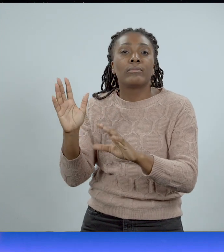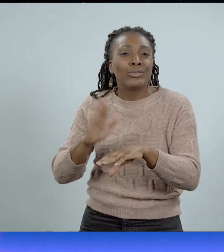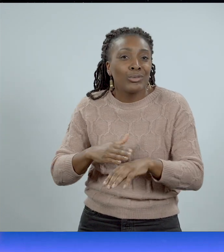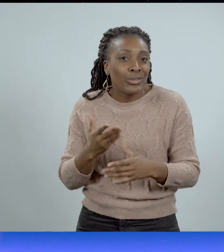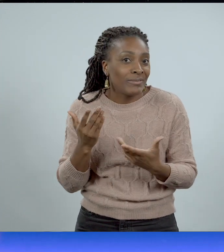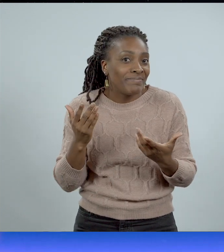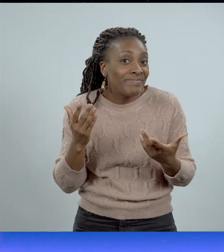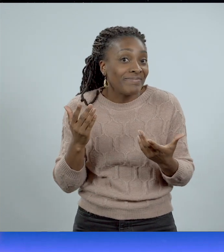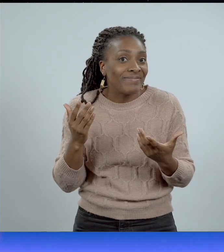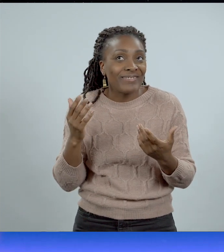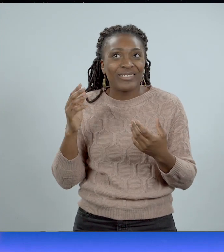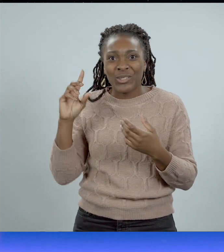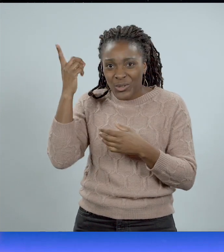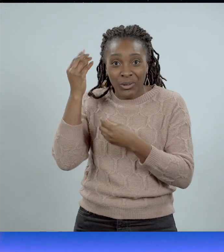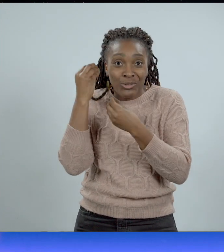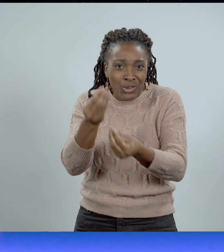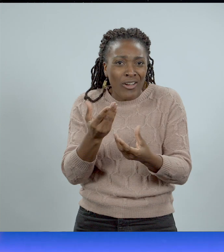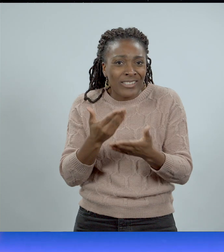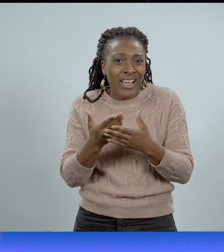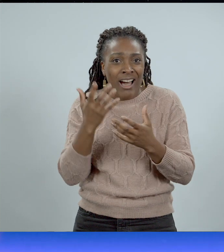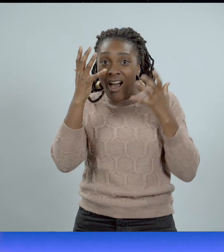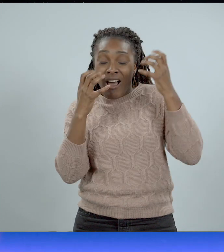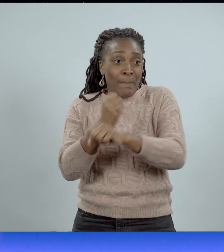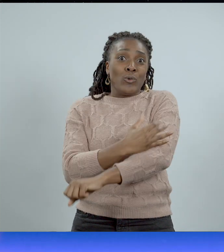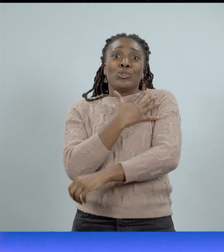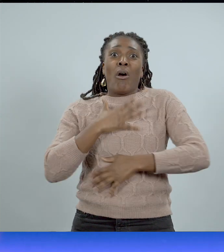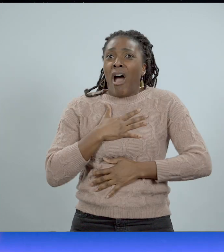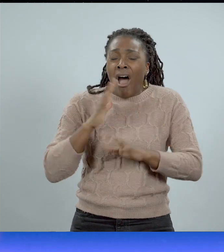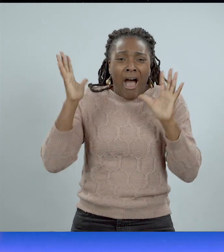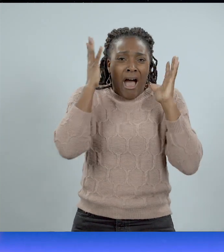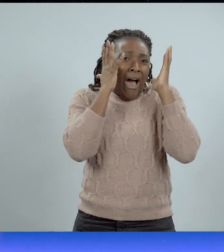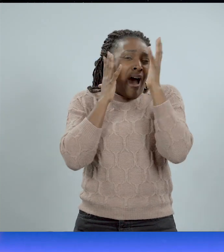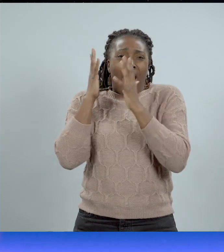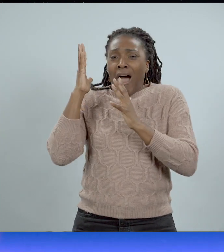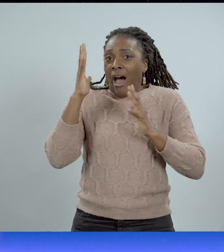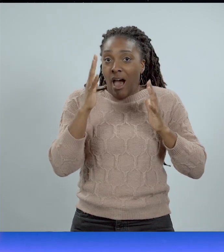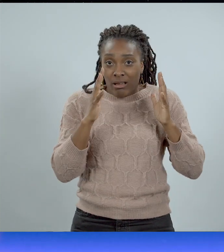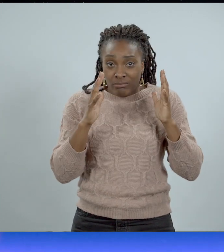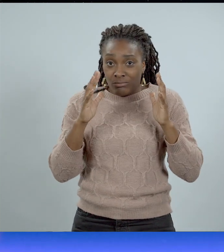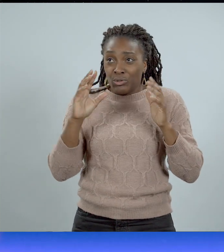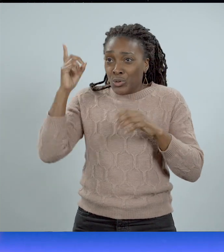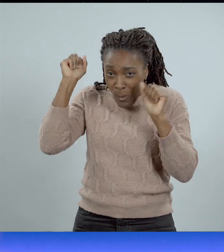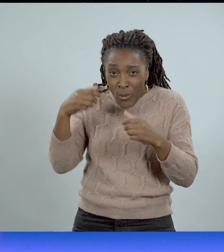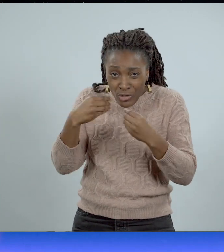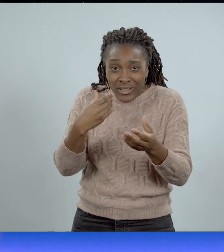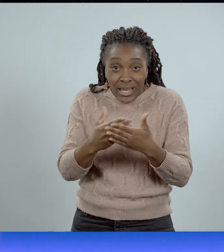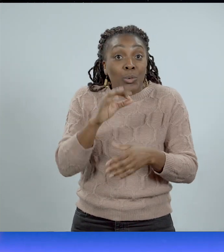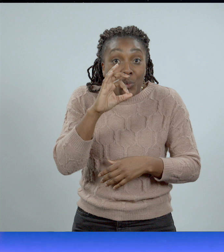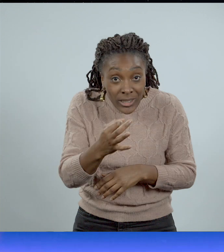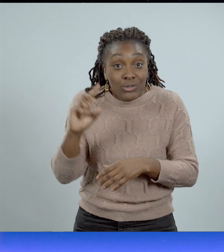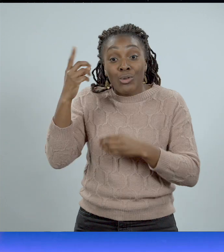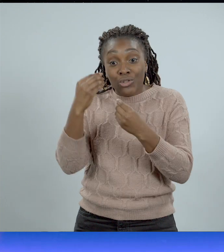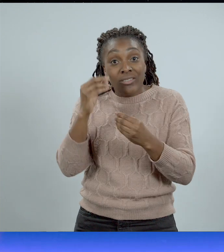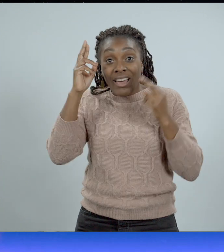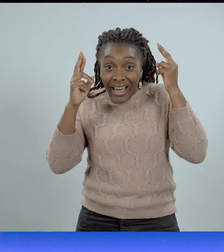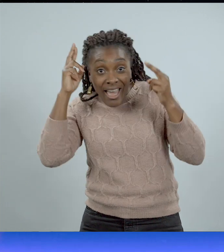« Est-ce que ce rêve qu'il a comme émotionnellement secoué, est-ce que ce rêve peut venir de Dieu? » Oui, c'est un